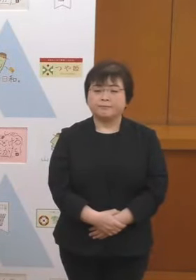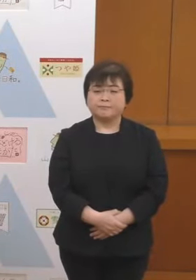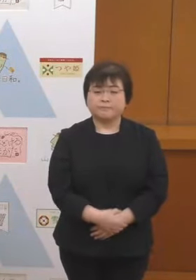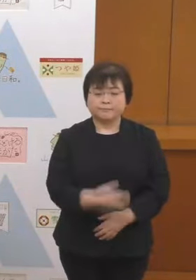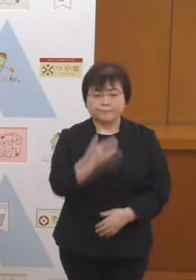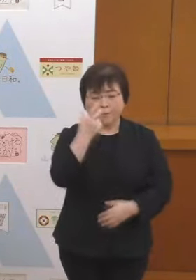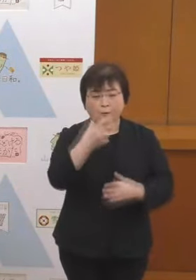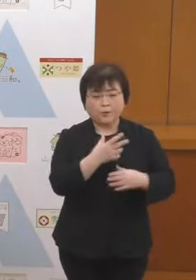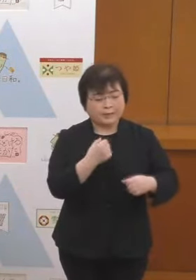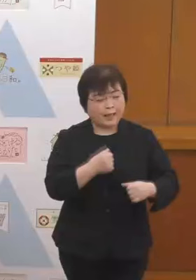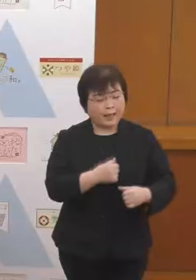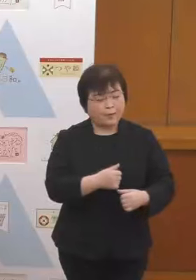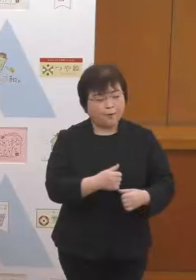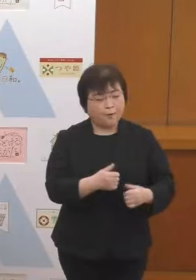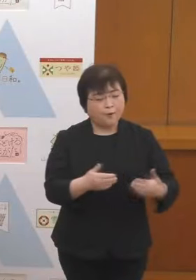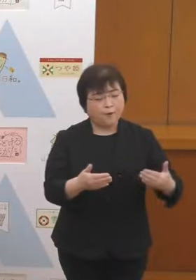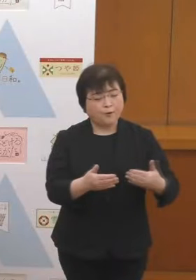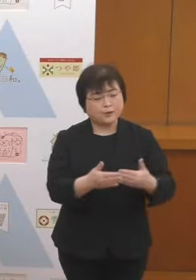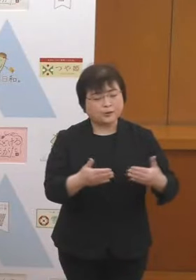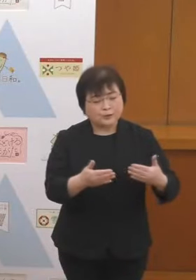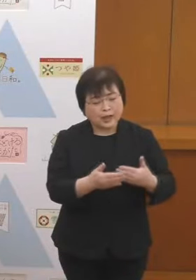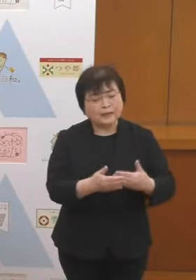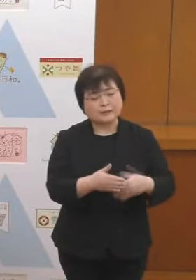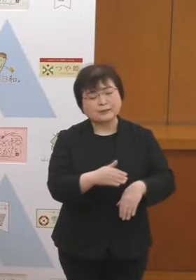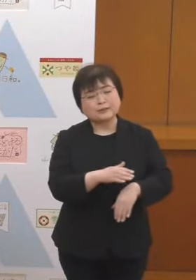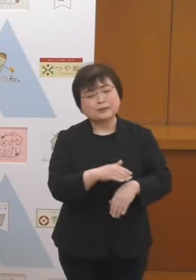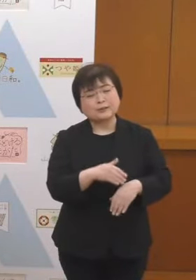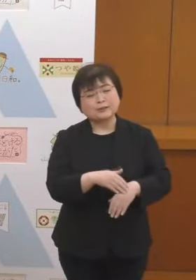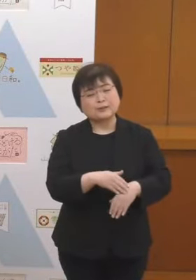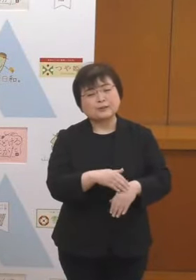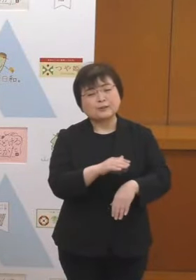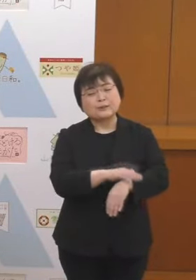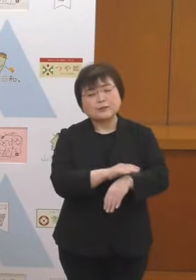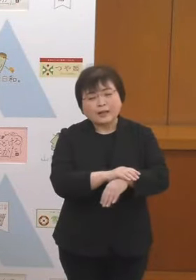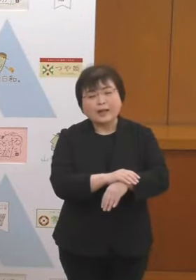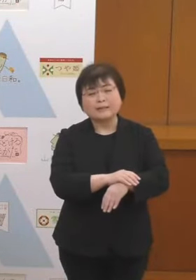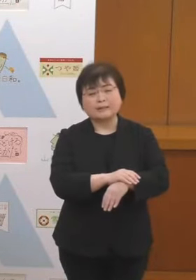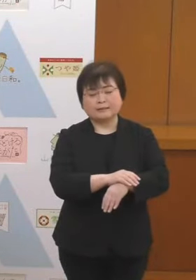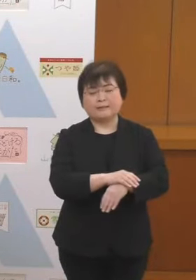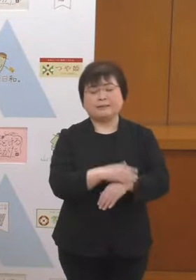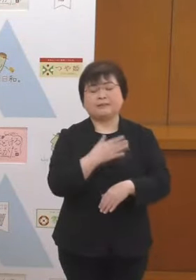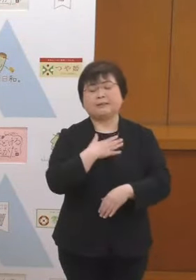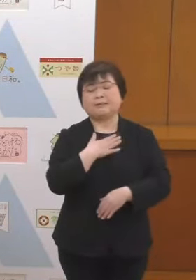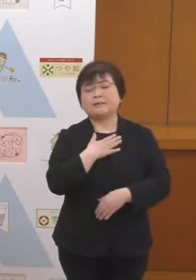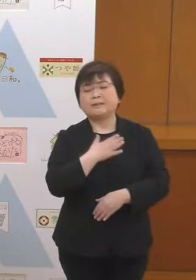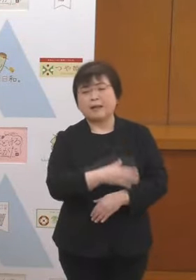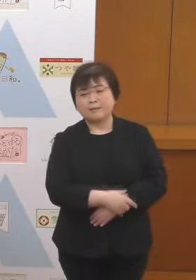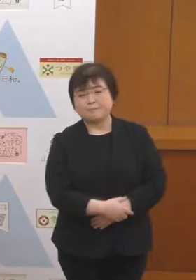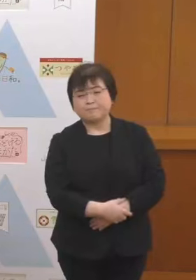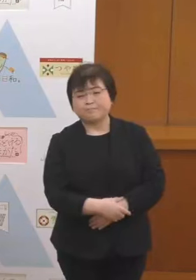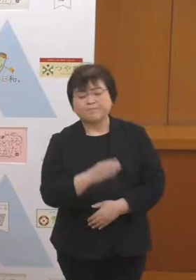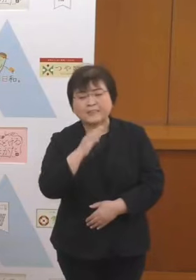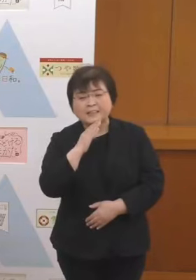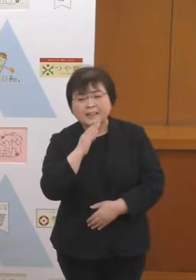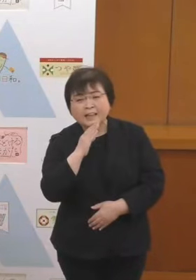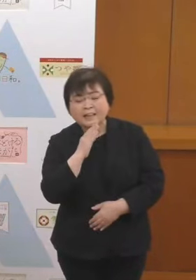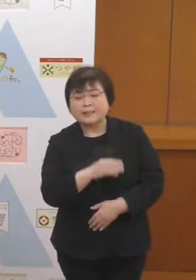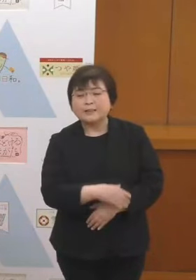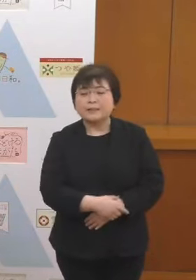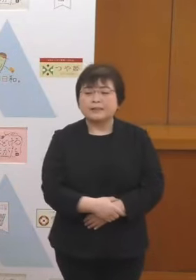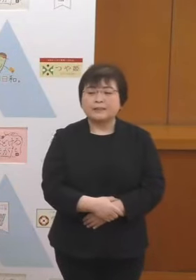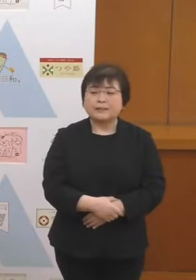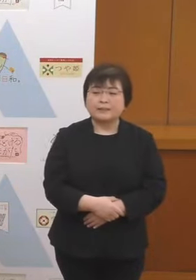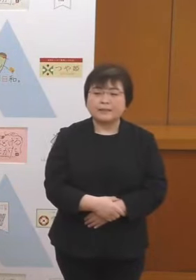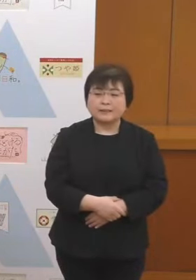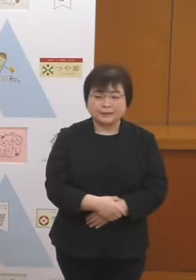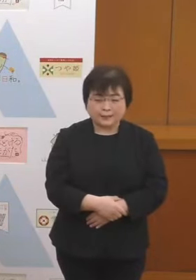高校生の通学の足なんだなということをま聞いておりましたけどもあの実際にあの